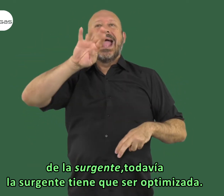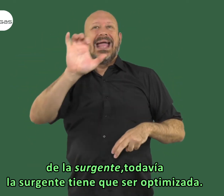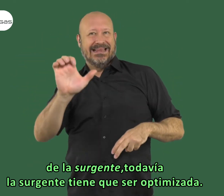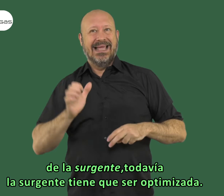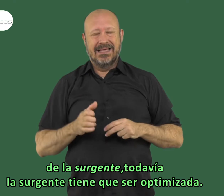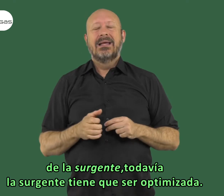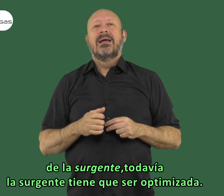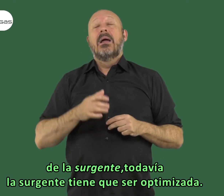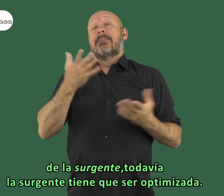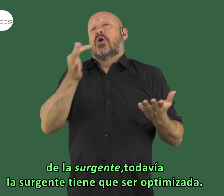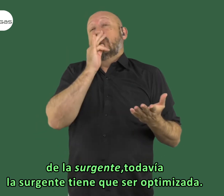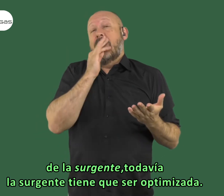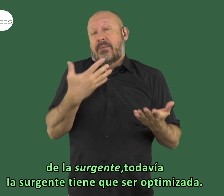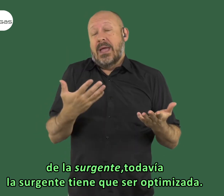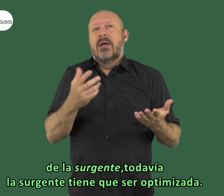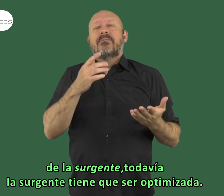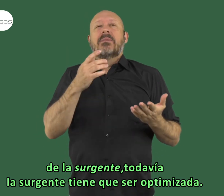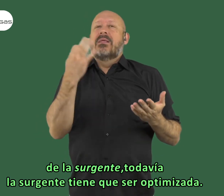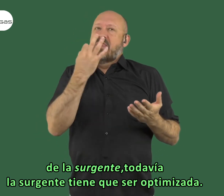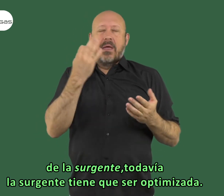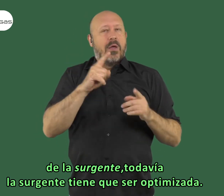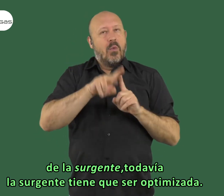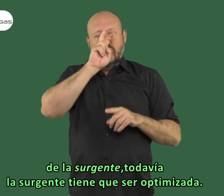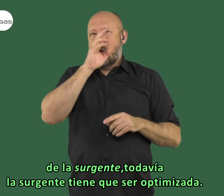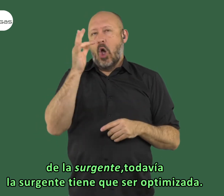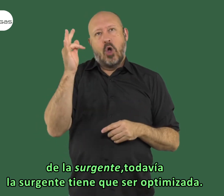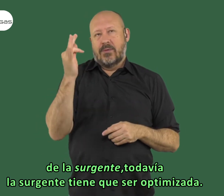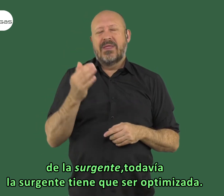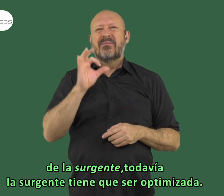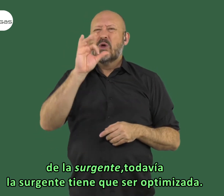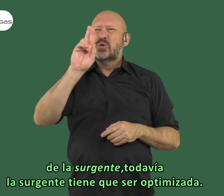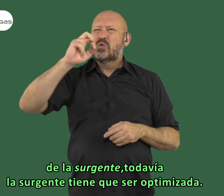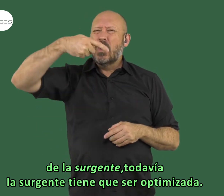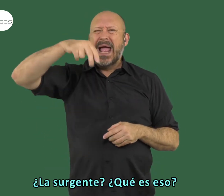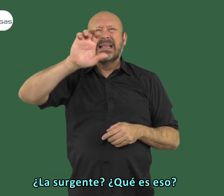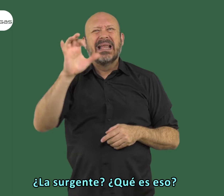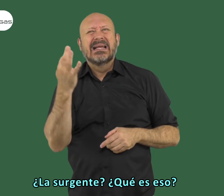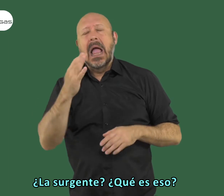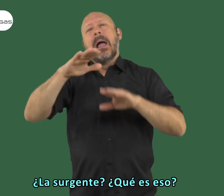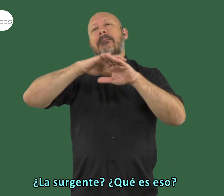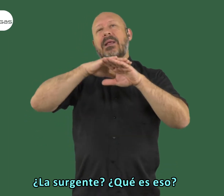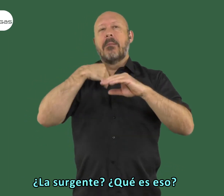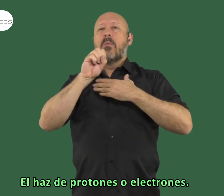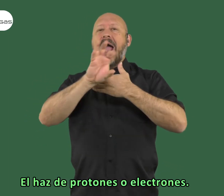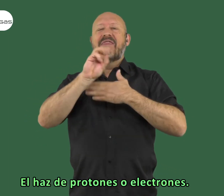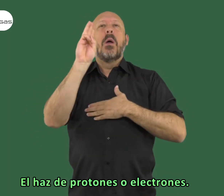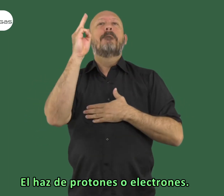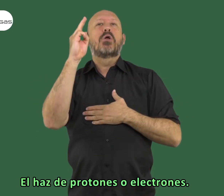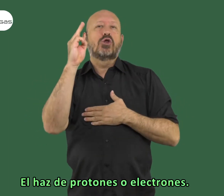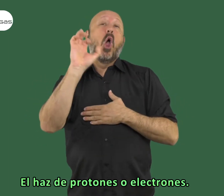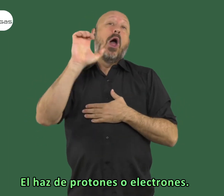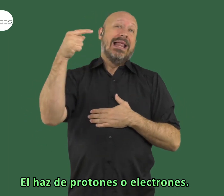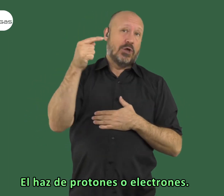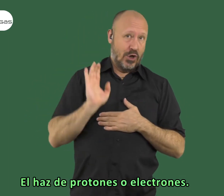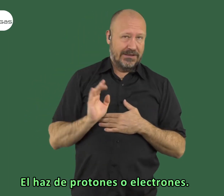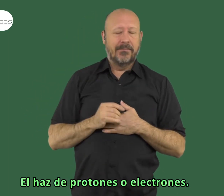tecnológico de la sorgente, ma todavía la sorgente tiene que ser optimizada. ¿La sorgente? ¿Qué es eso? Perdona, si la hacen de